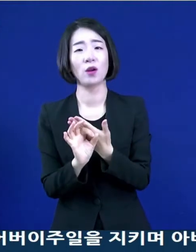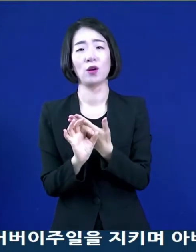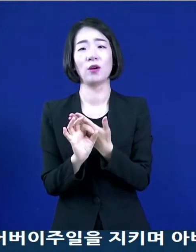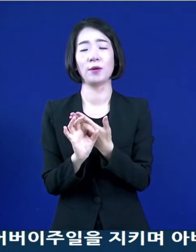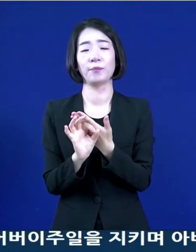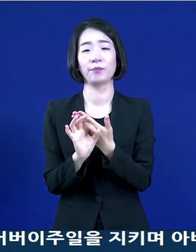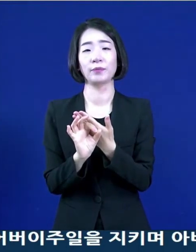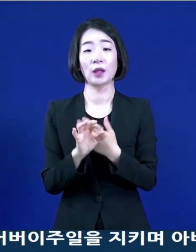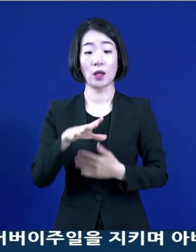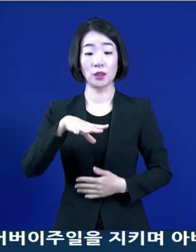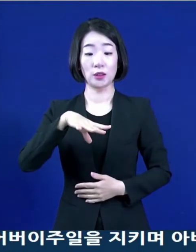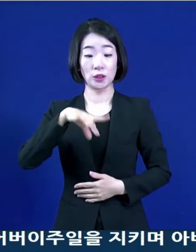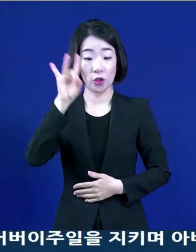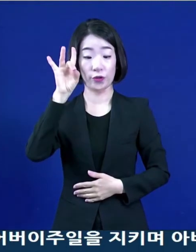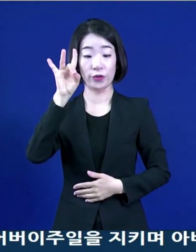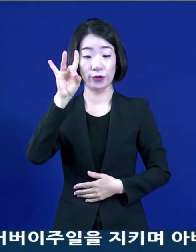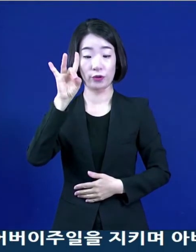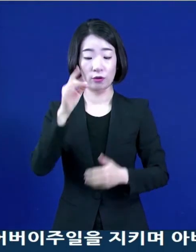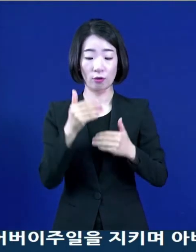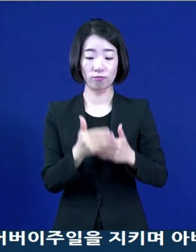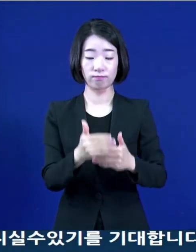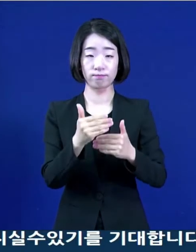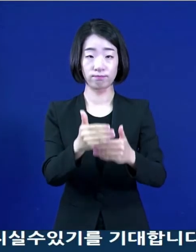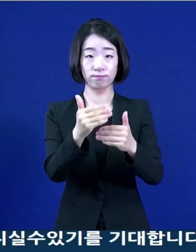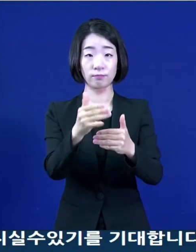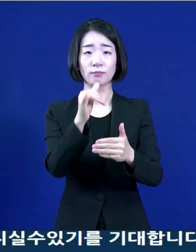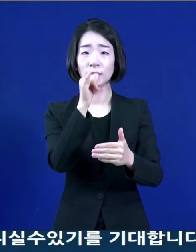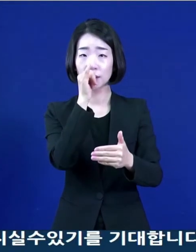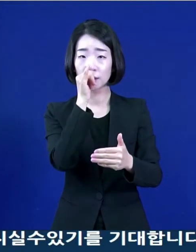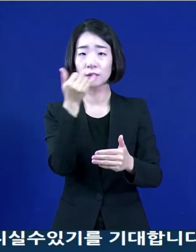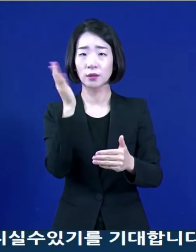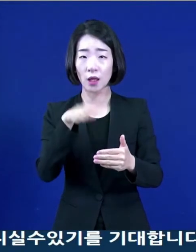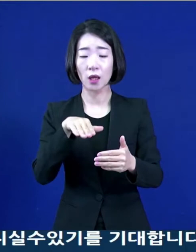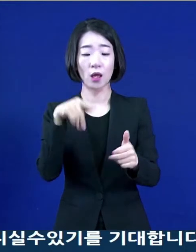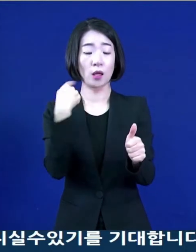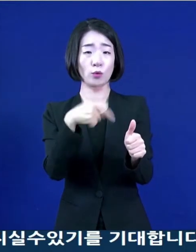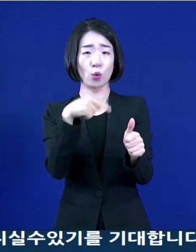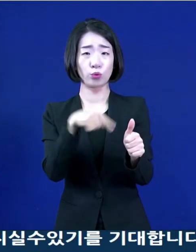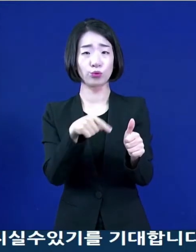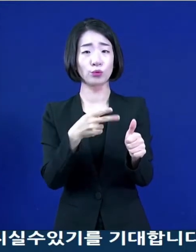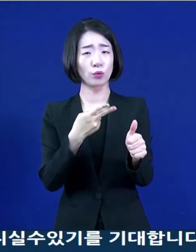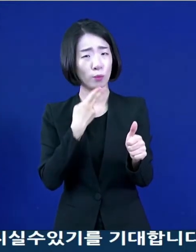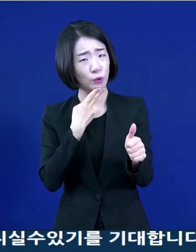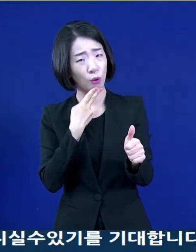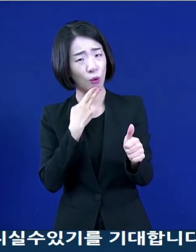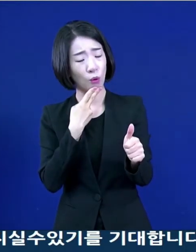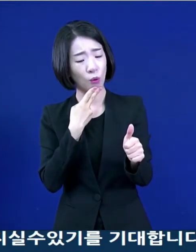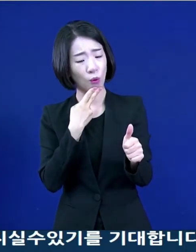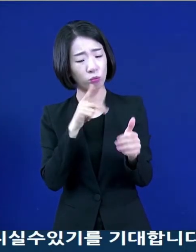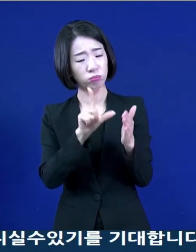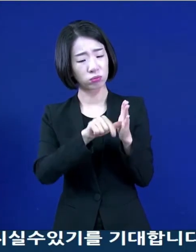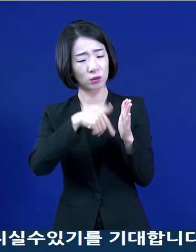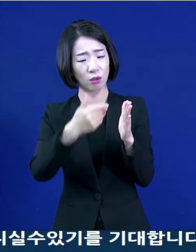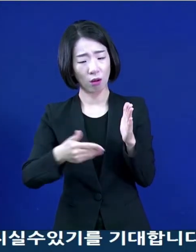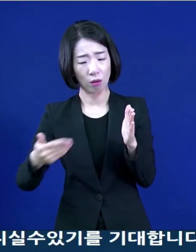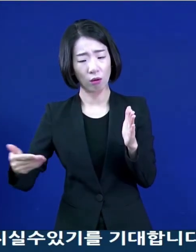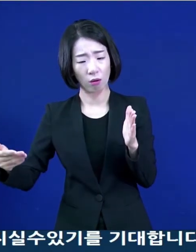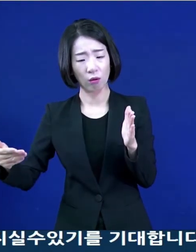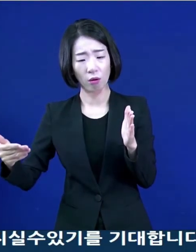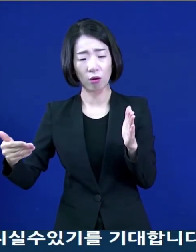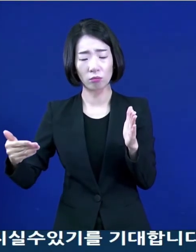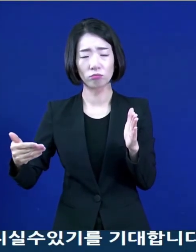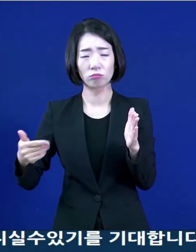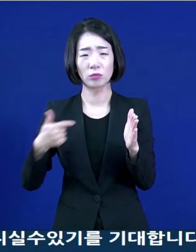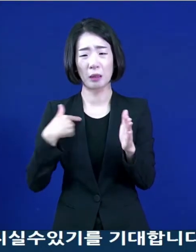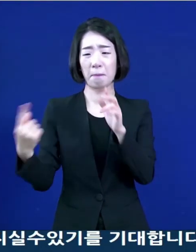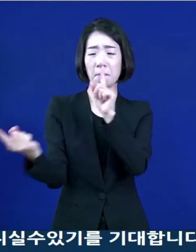처음 맞이하는 것이 분명한데 교육을 안 받고 그저 시간이 되니까 나이가 차서 맞이하는